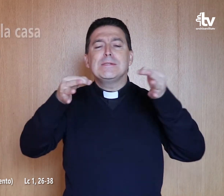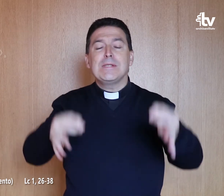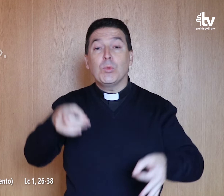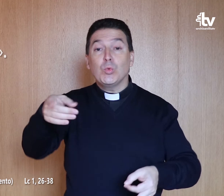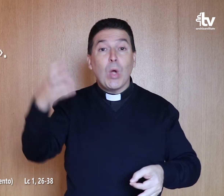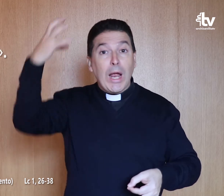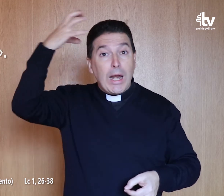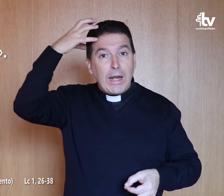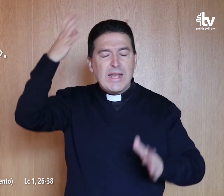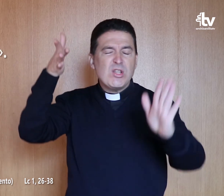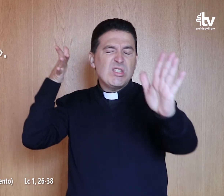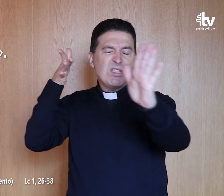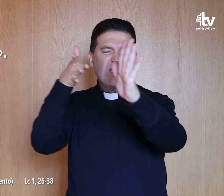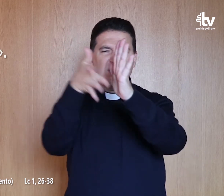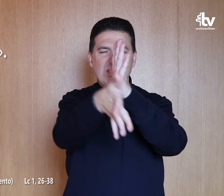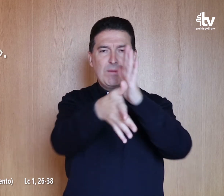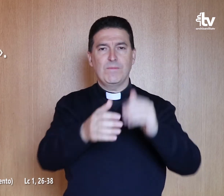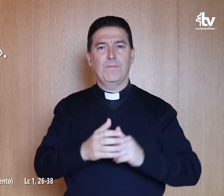y su reino no tendrá fin.